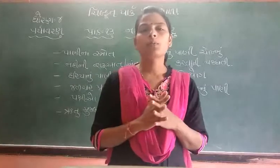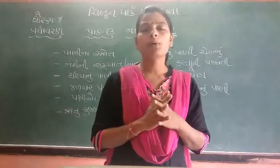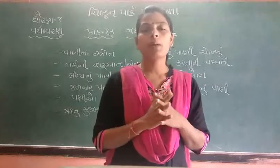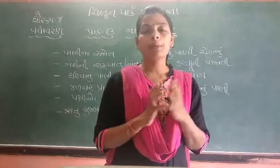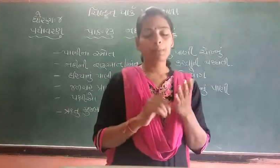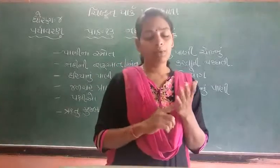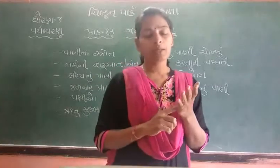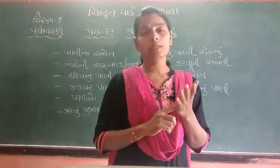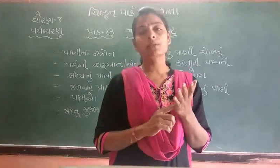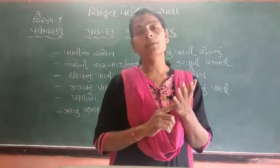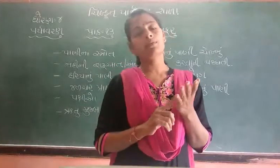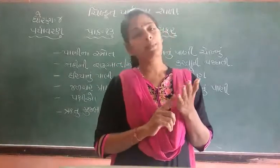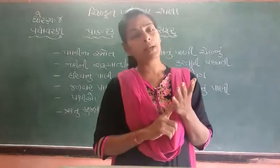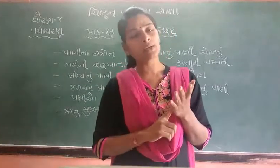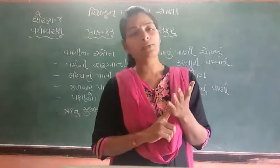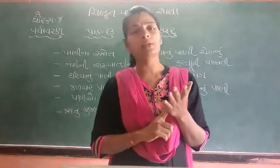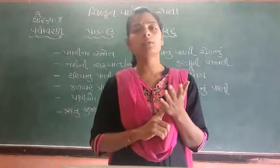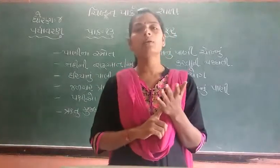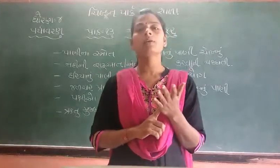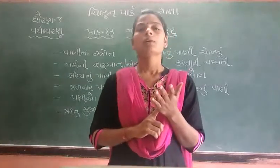ઉપયોગ આપણે પીવાની અંદર, વપરાશની અંદર,